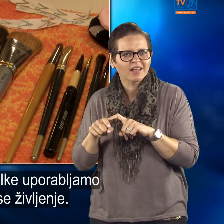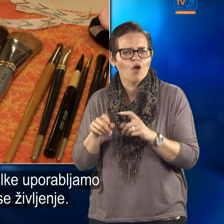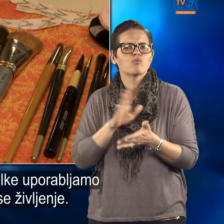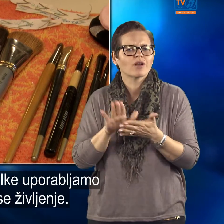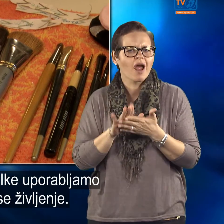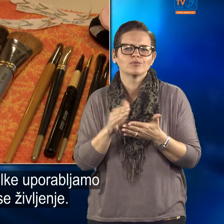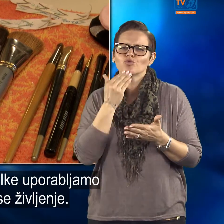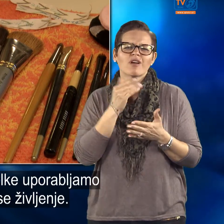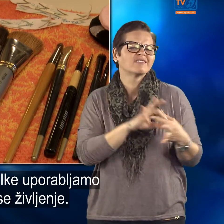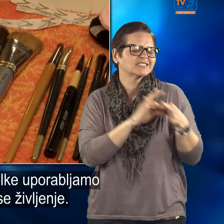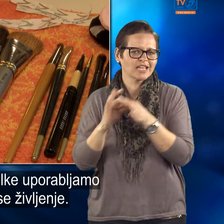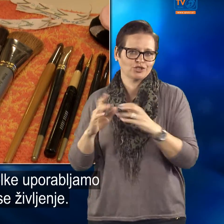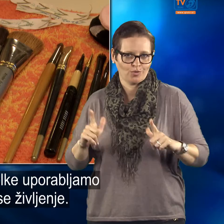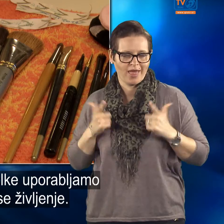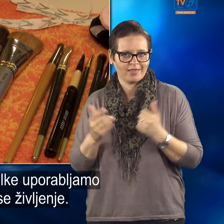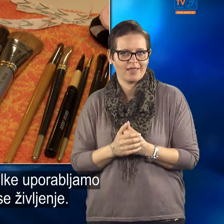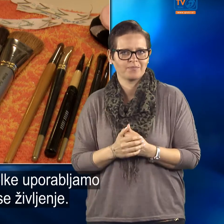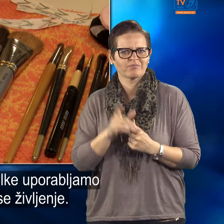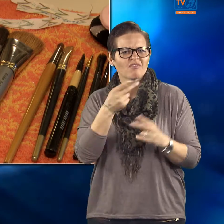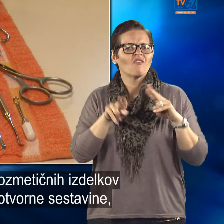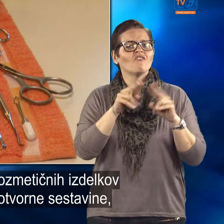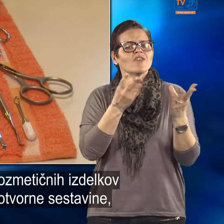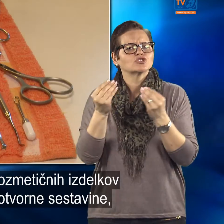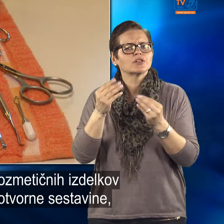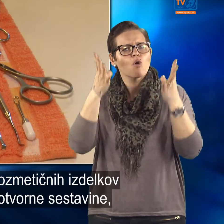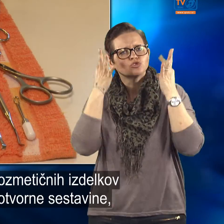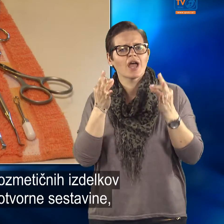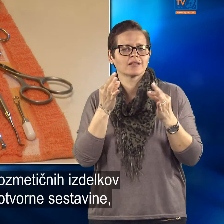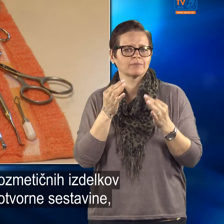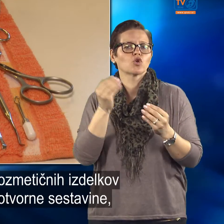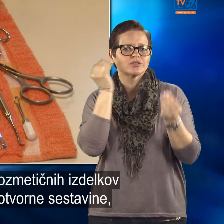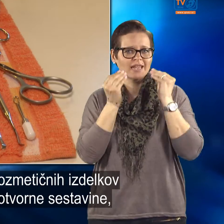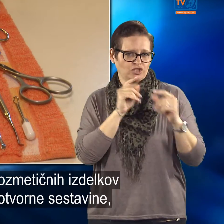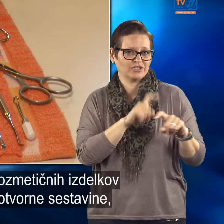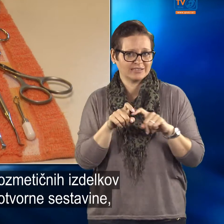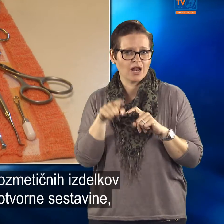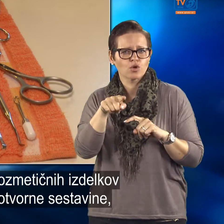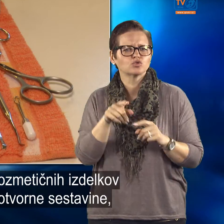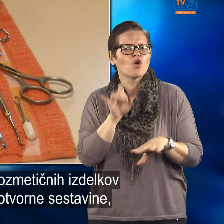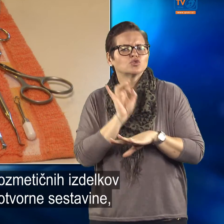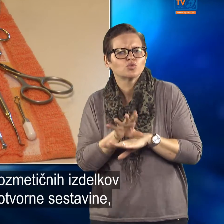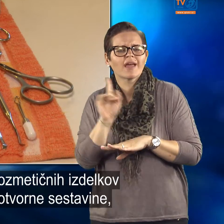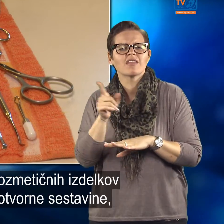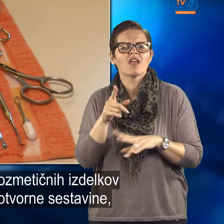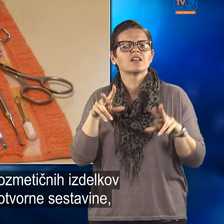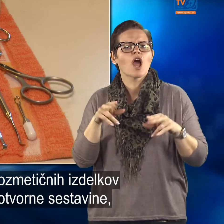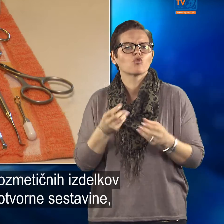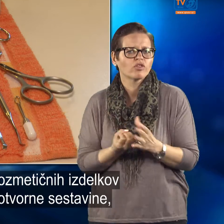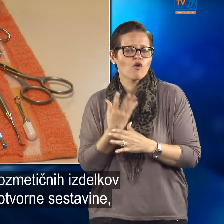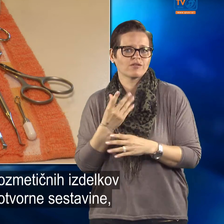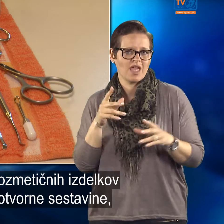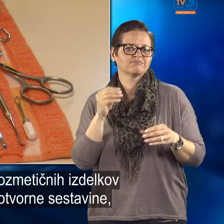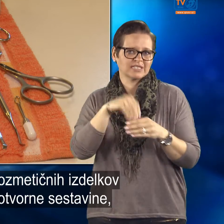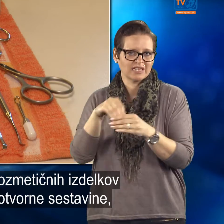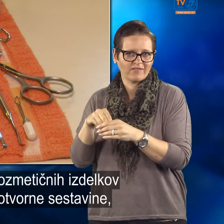Kozmetične izdelke uporabljamo praktično vse življenje. Večini običajnih kozmetičnih izdelkov so strupene in